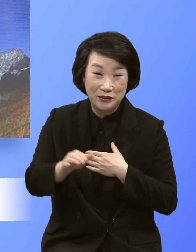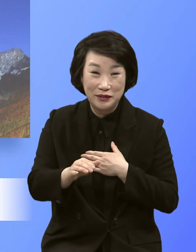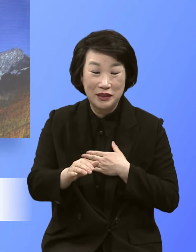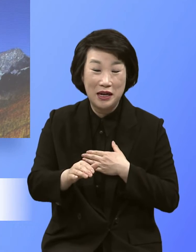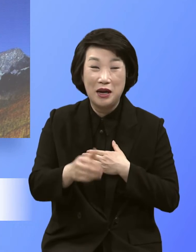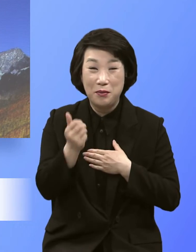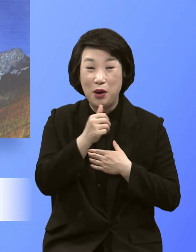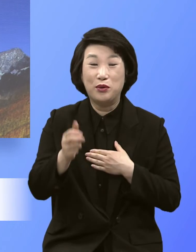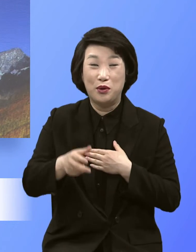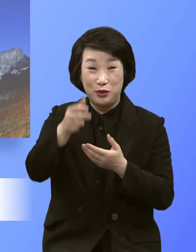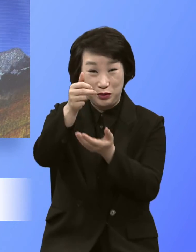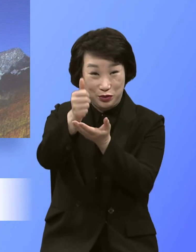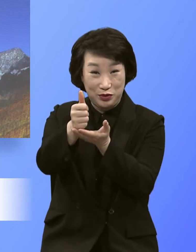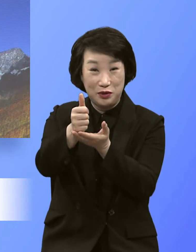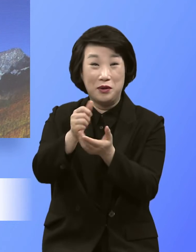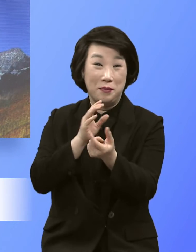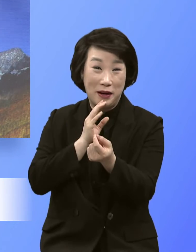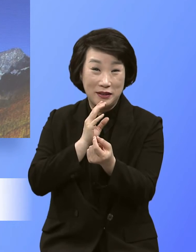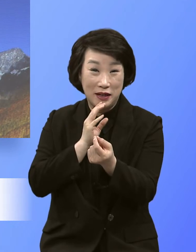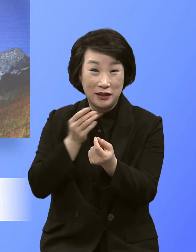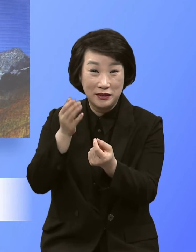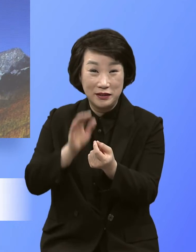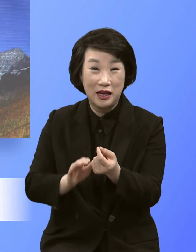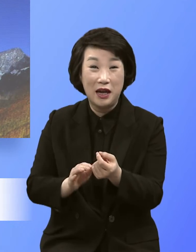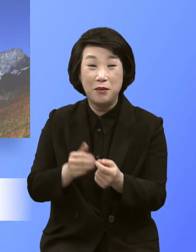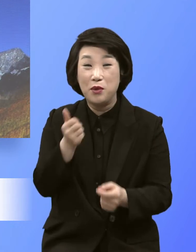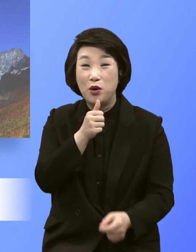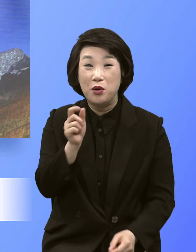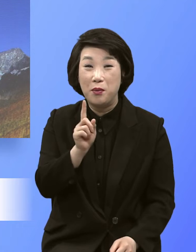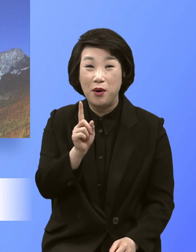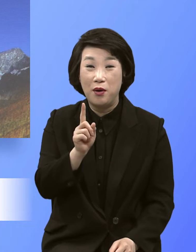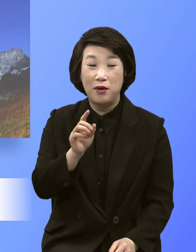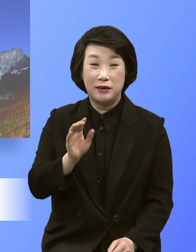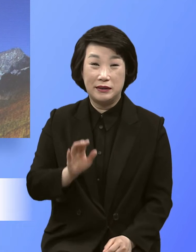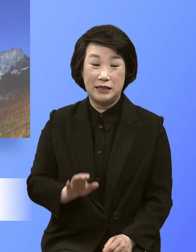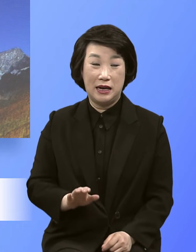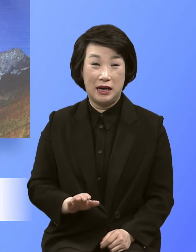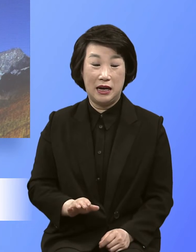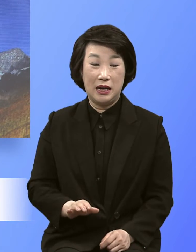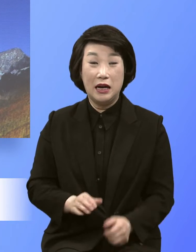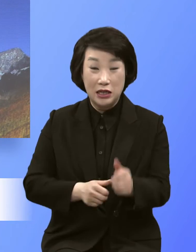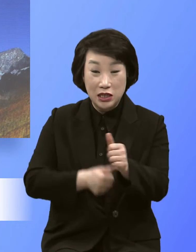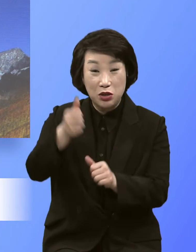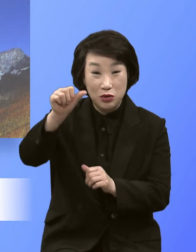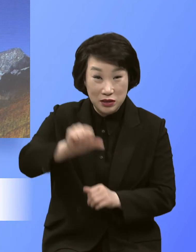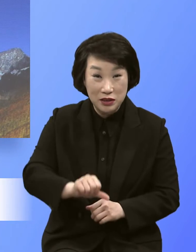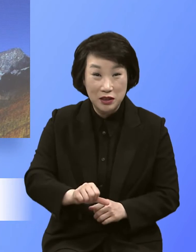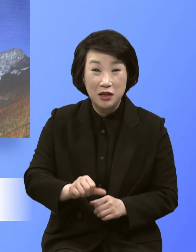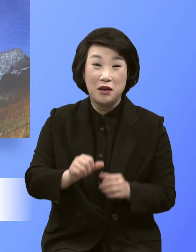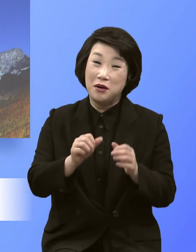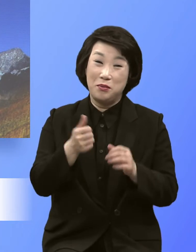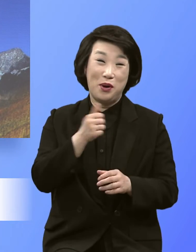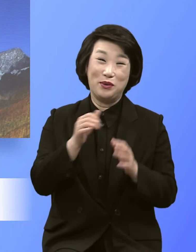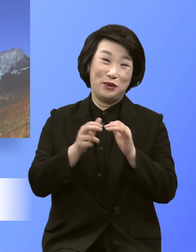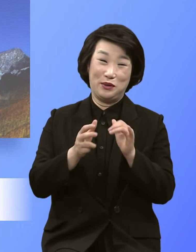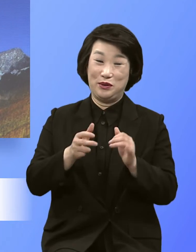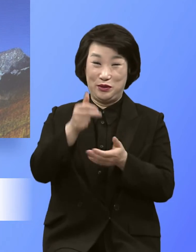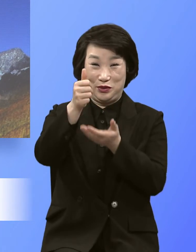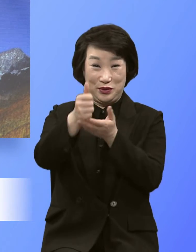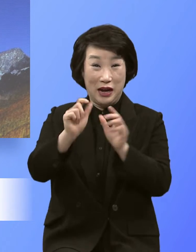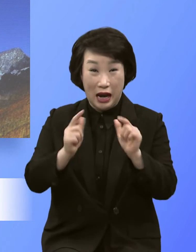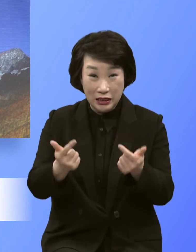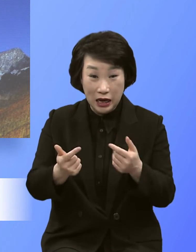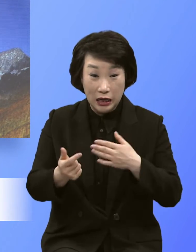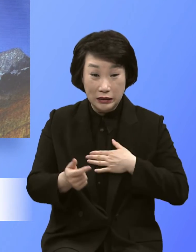우리의 변호자는 변호자인데 어떤 변호자냐? 이기고 지는 변호자가 아니라